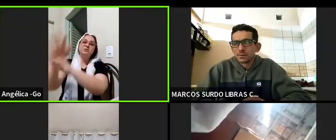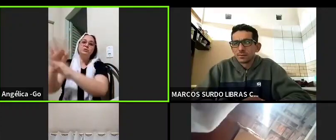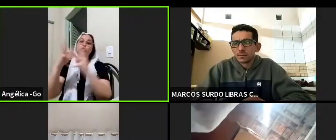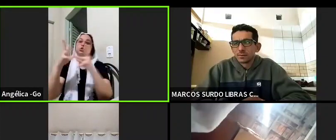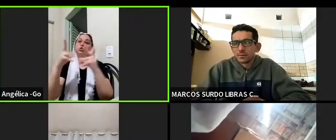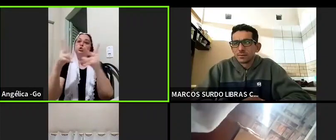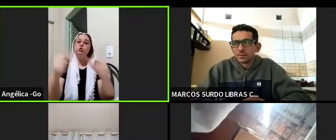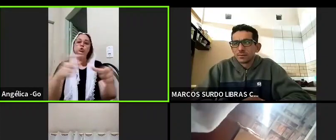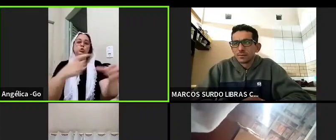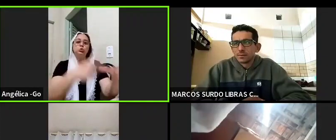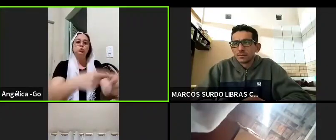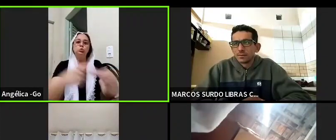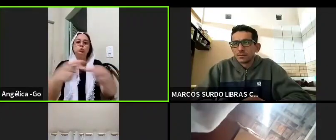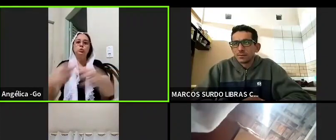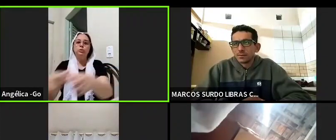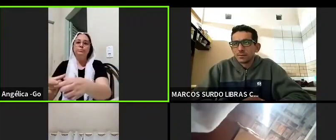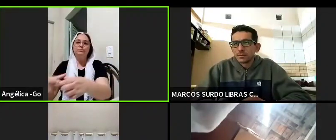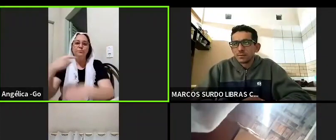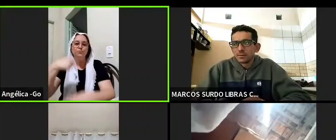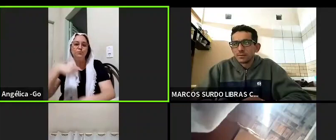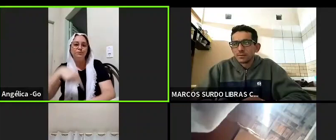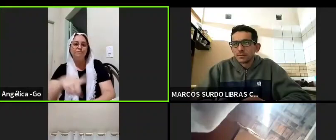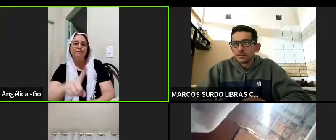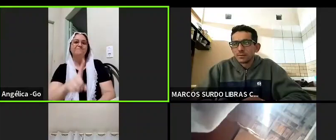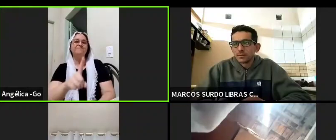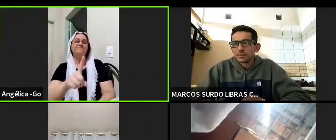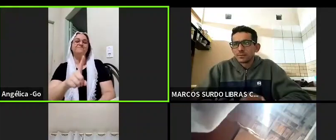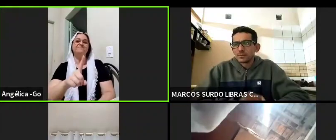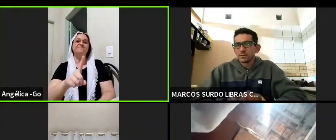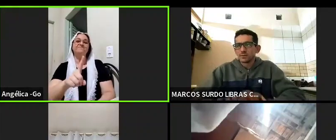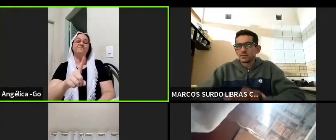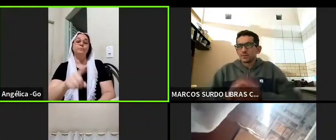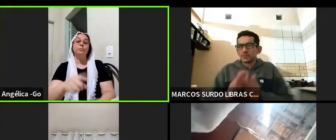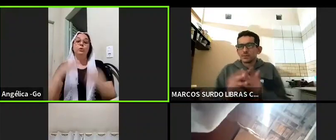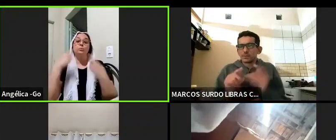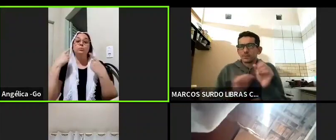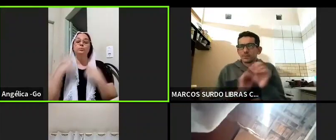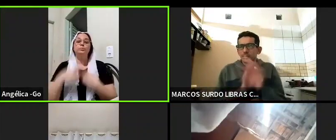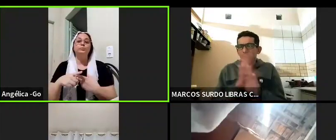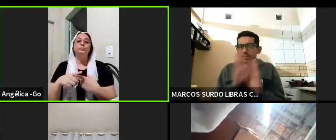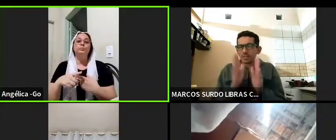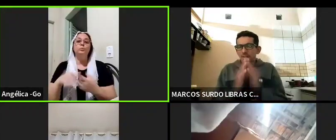E minha casa, Senhor. E minha família, Senhor.